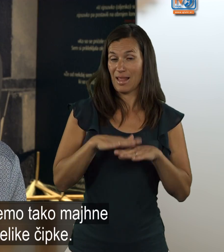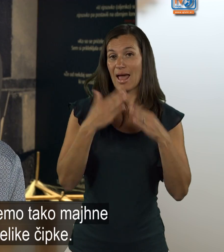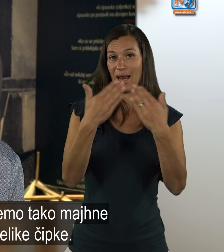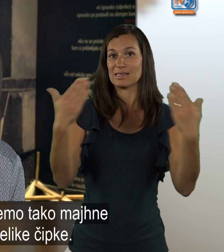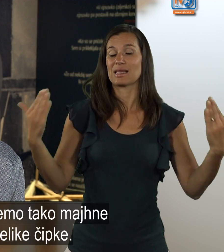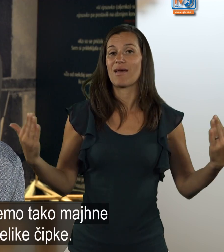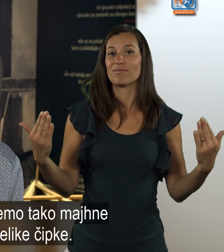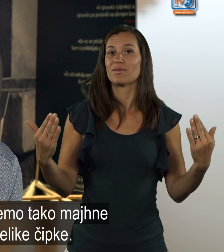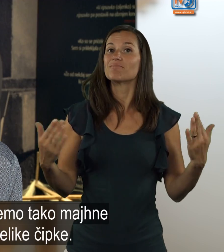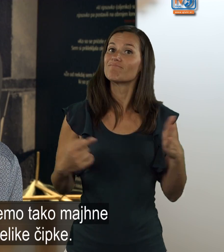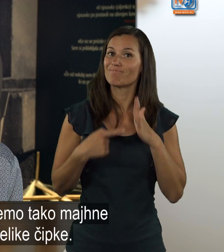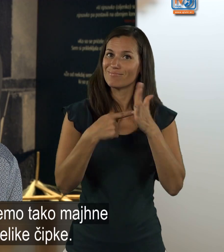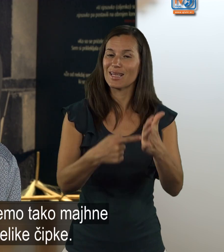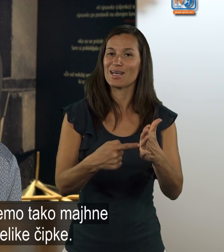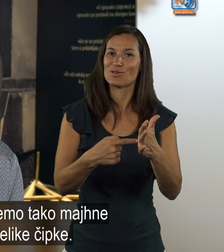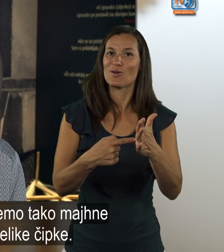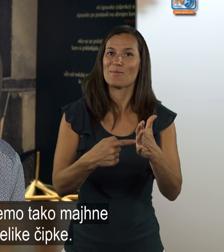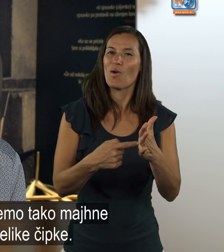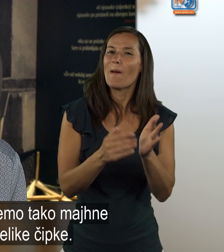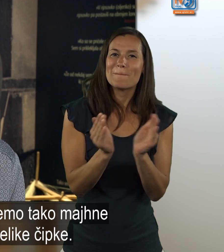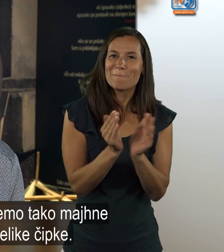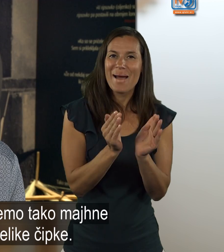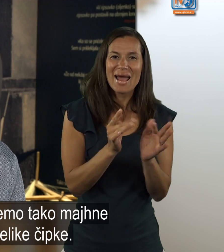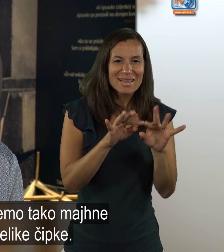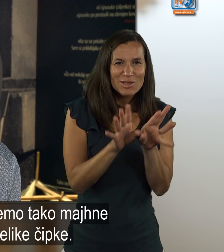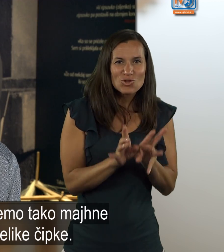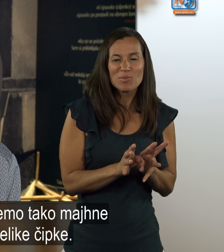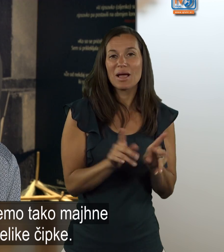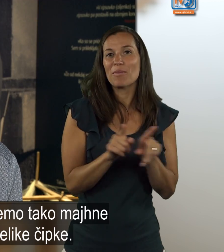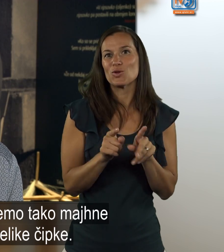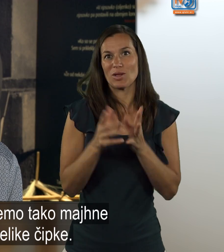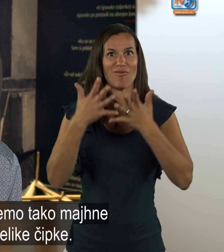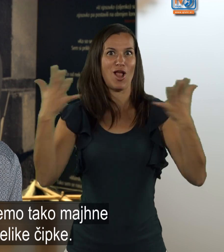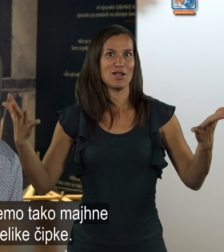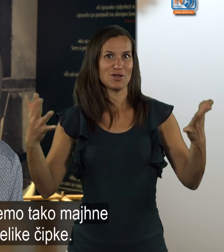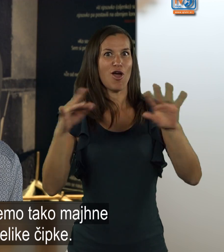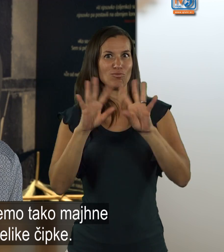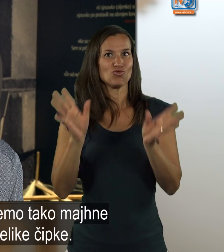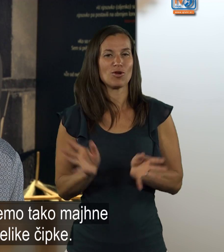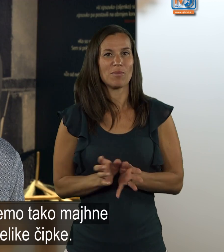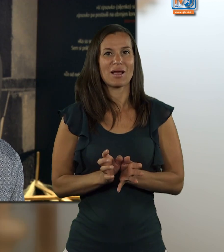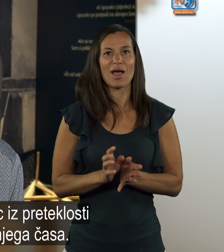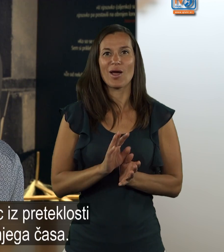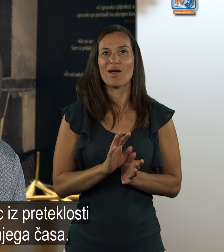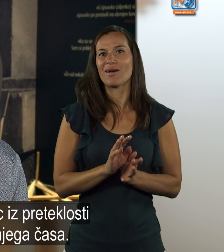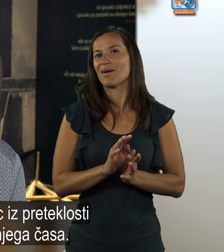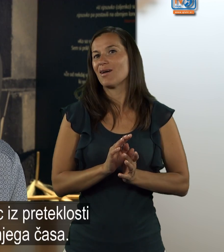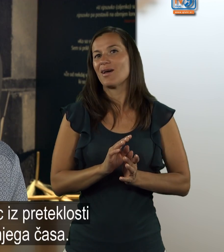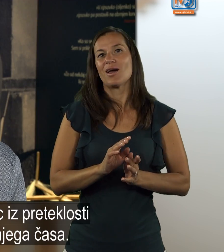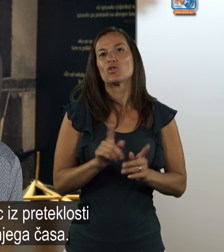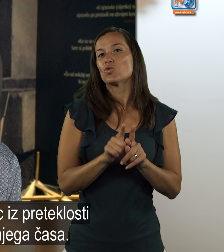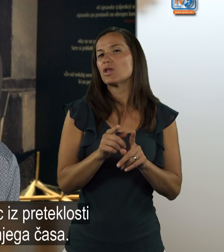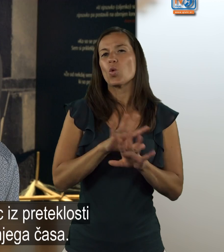Na razstavi prikazujemo tako majhne čipke kot velike čipke, vse